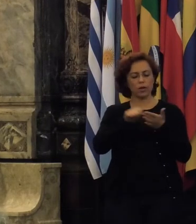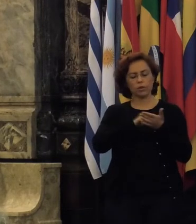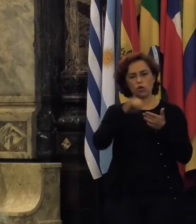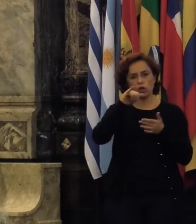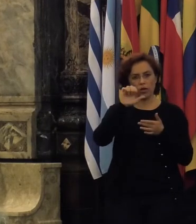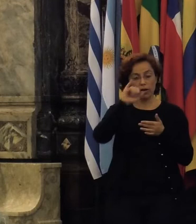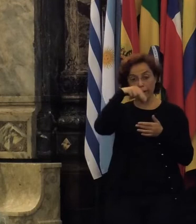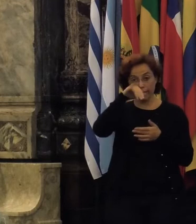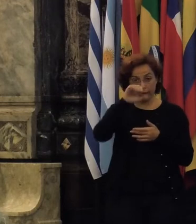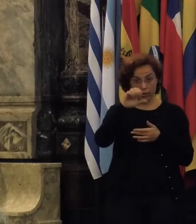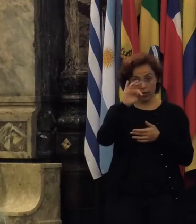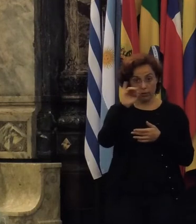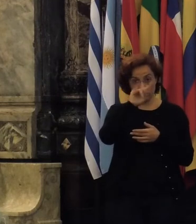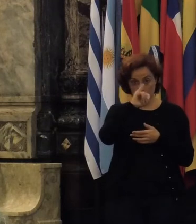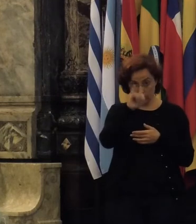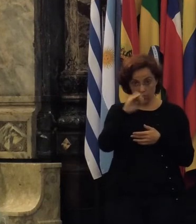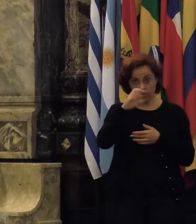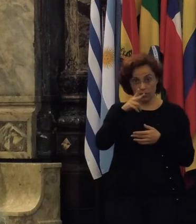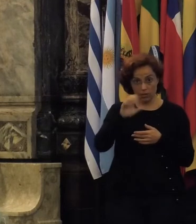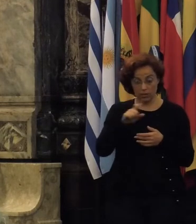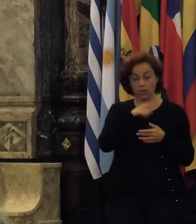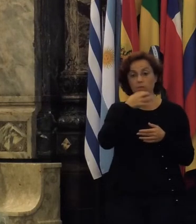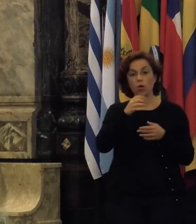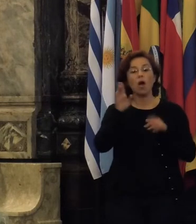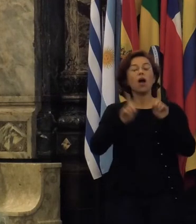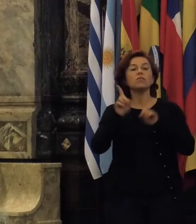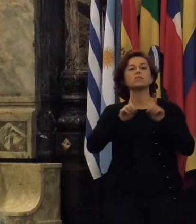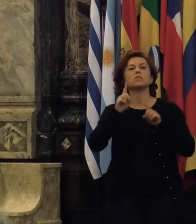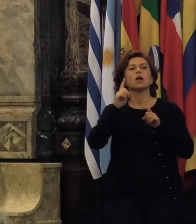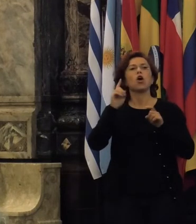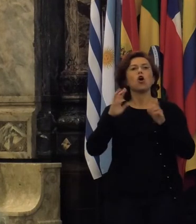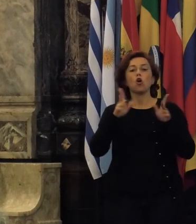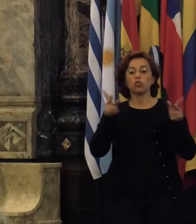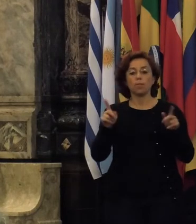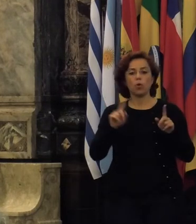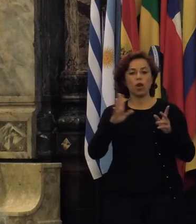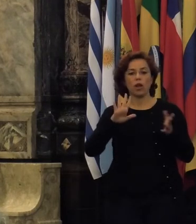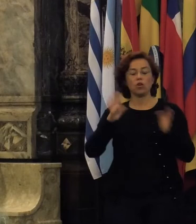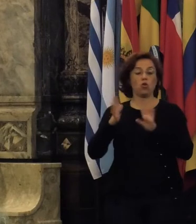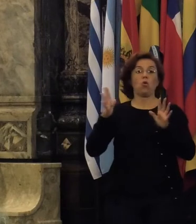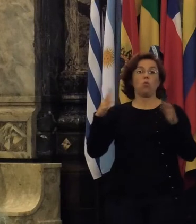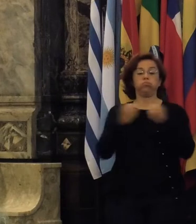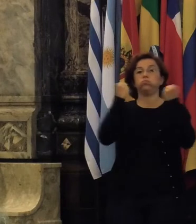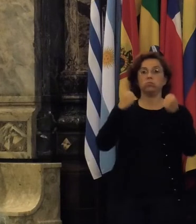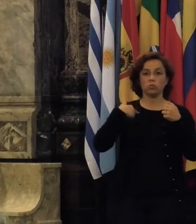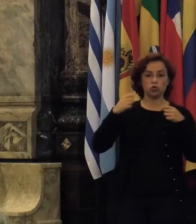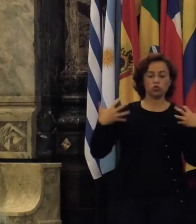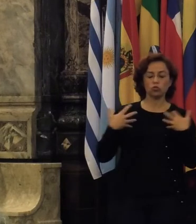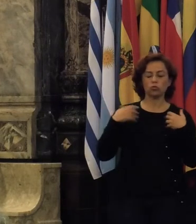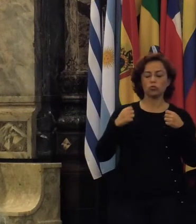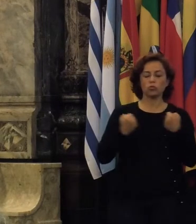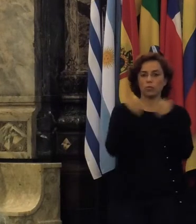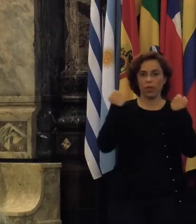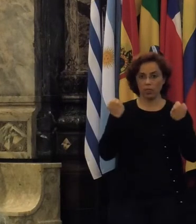intempestivo nos deja sin la posibilidad de pensar. Nos parece que no, ¿no? Nos sacude de una forma tal que